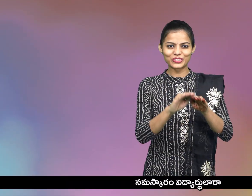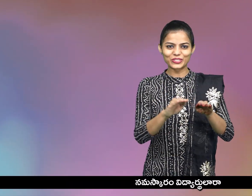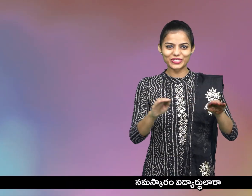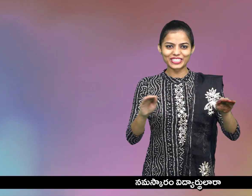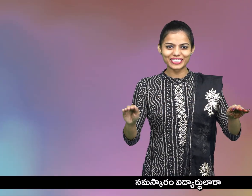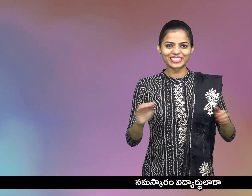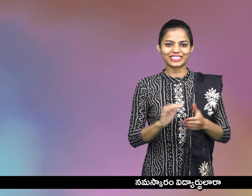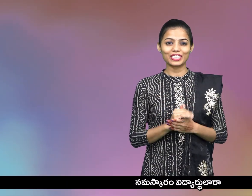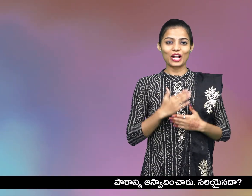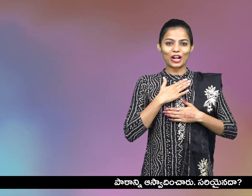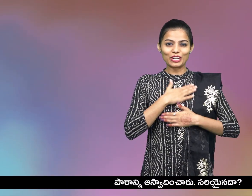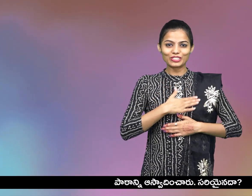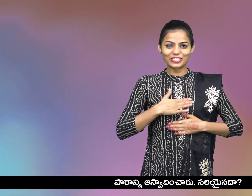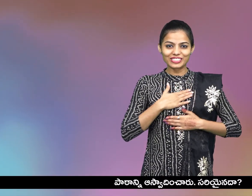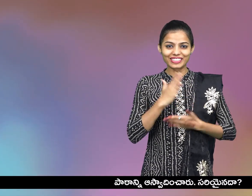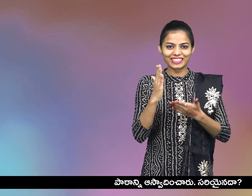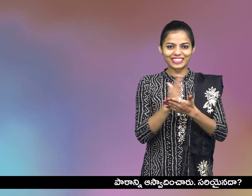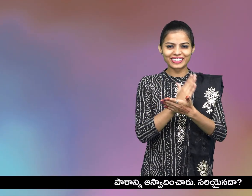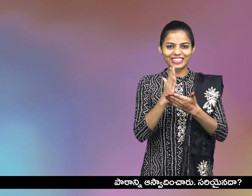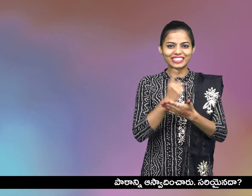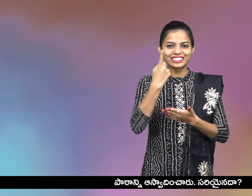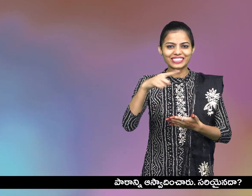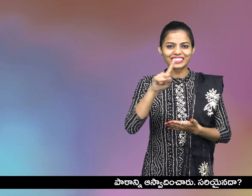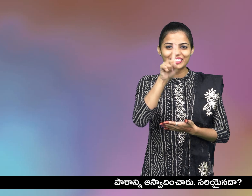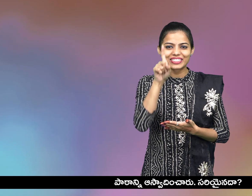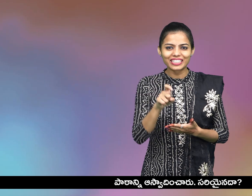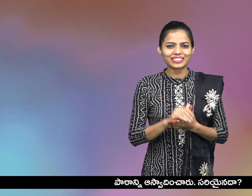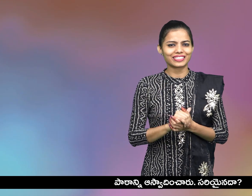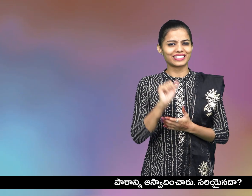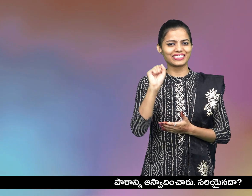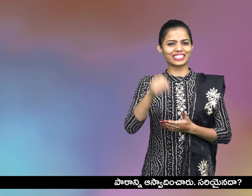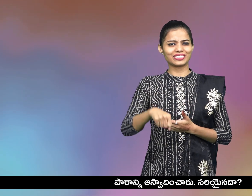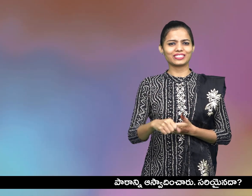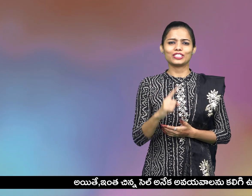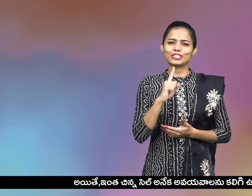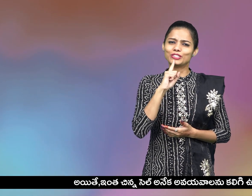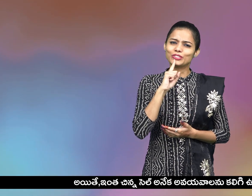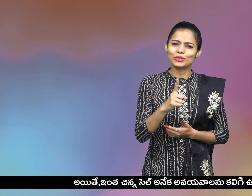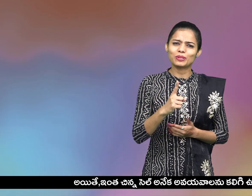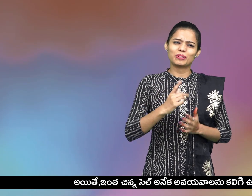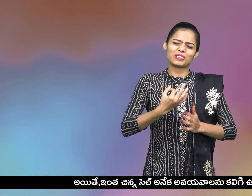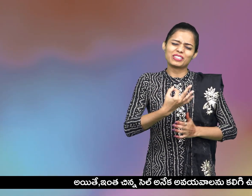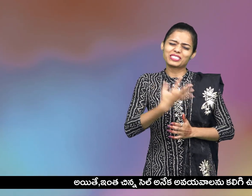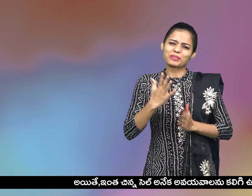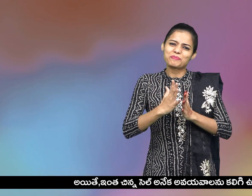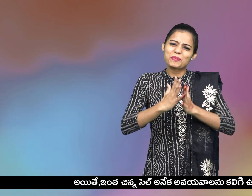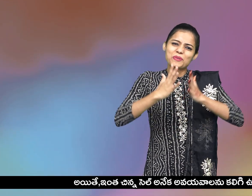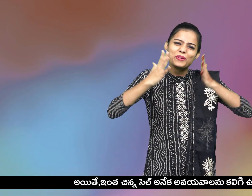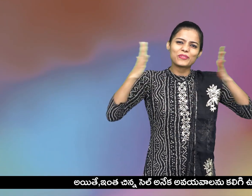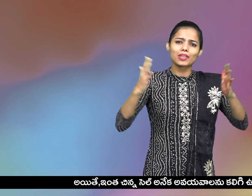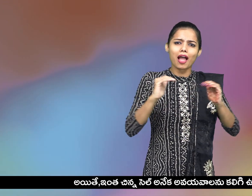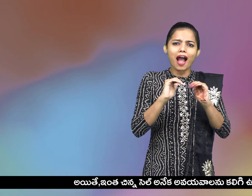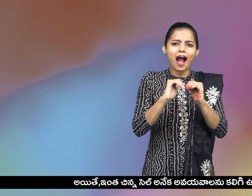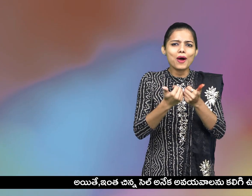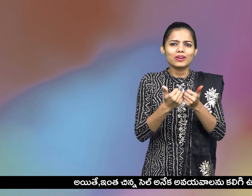నమస్కారం విద్యార్థులారా. పాఠాన్ని ఆస్వాదించారు సరైనదా? అయితే ఇంత చిన్న సెల్ అనేక